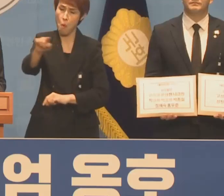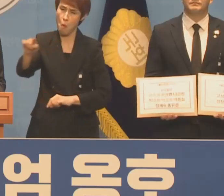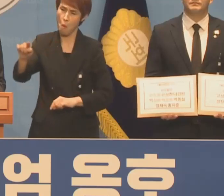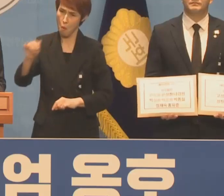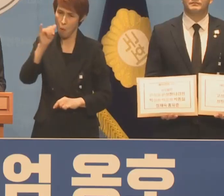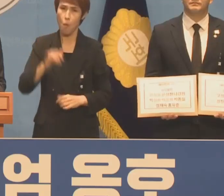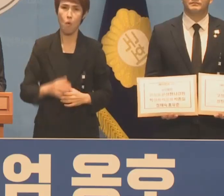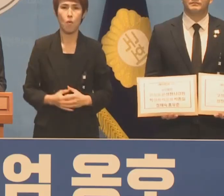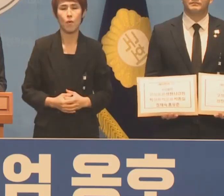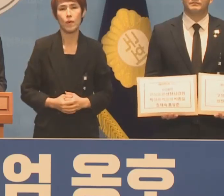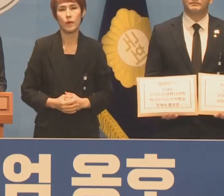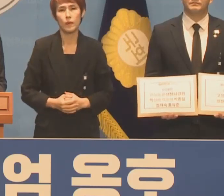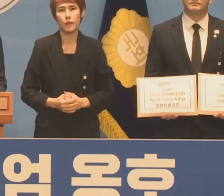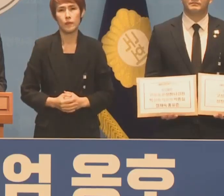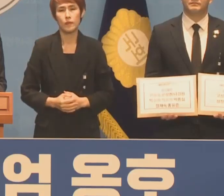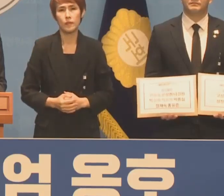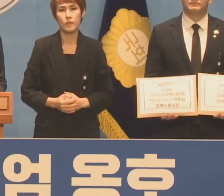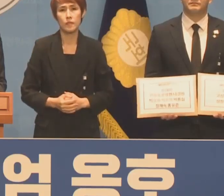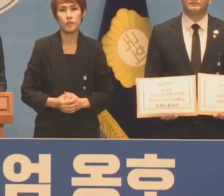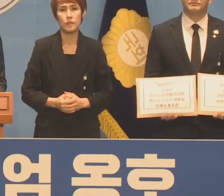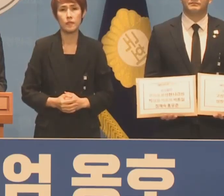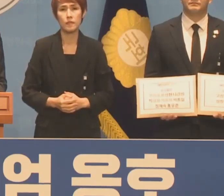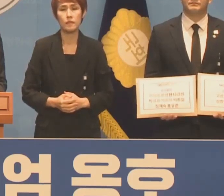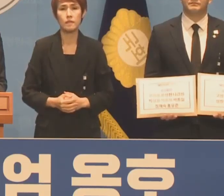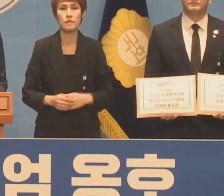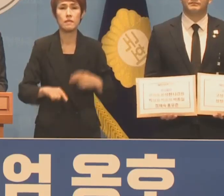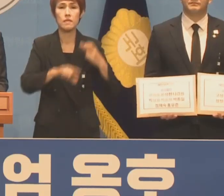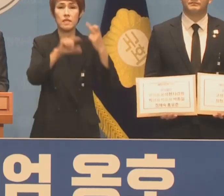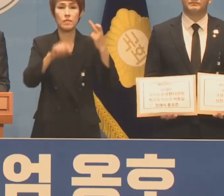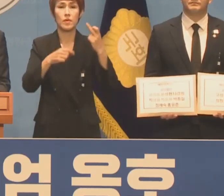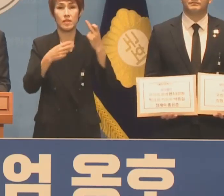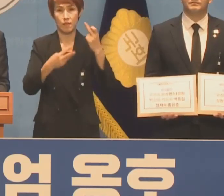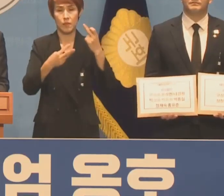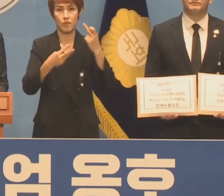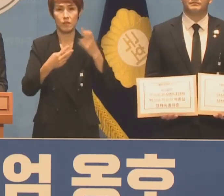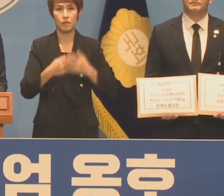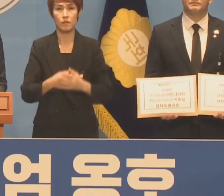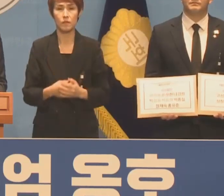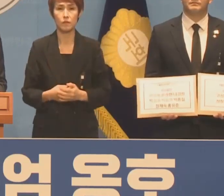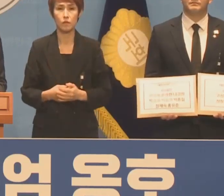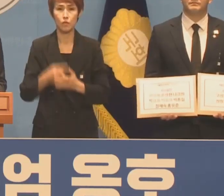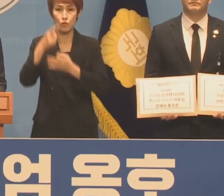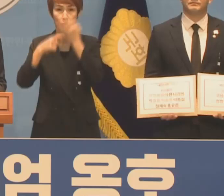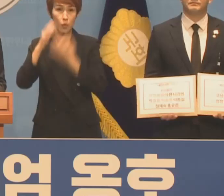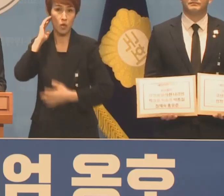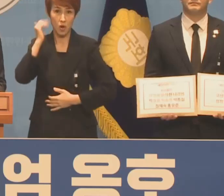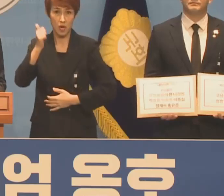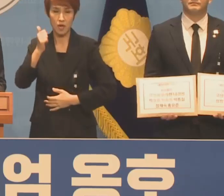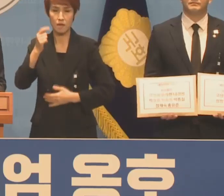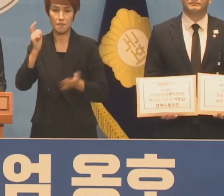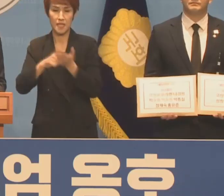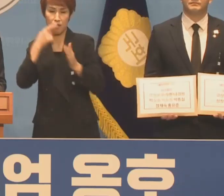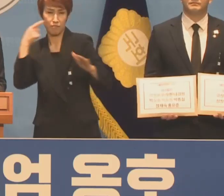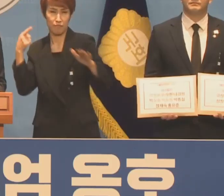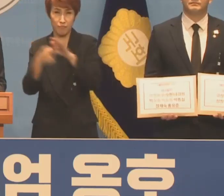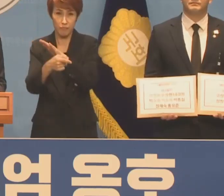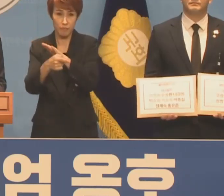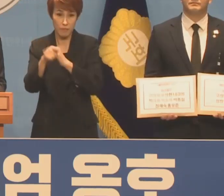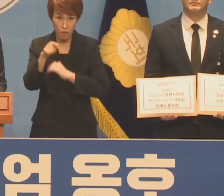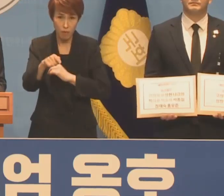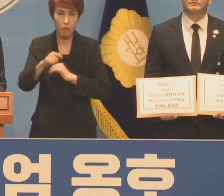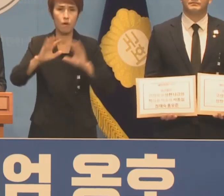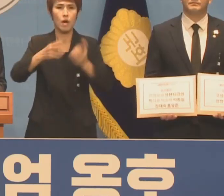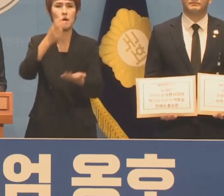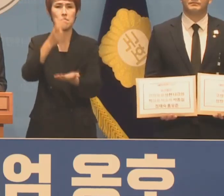있습니다. 2024년 12월 3일 윤석열 대통령이 자행한 비상계엄은 명백히